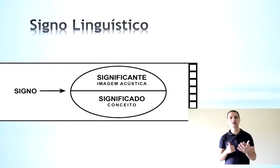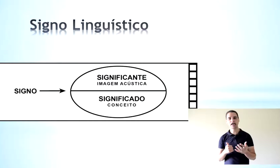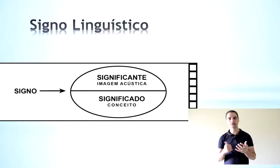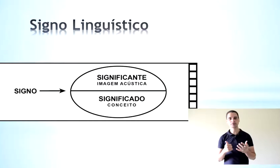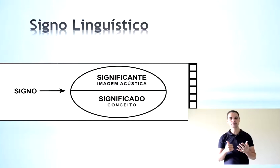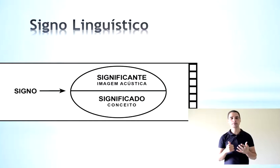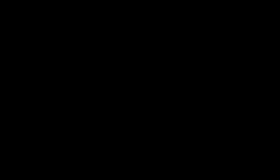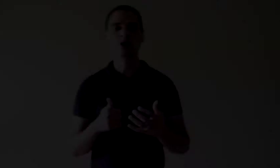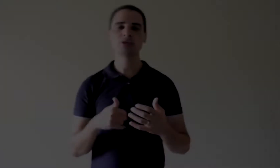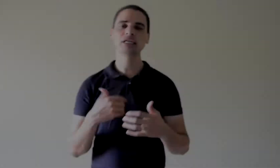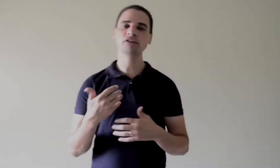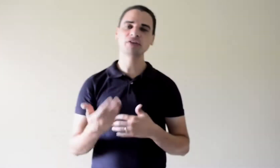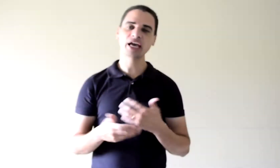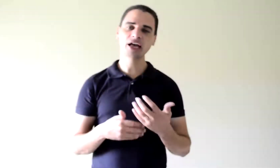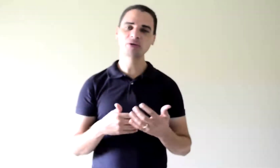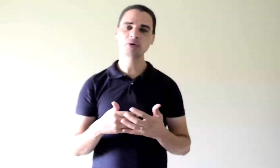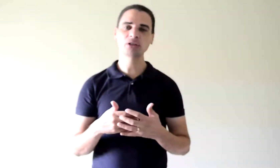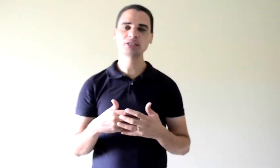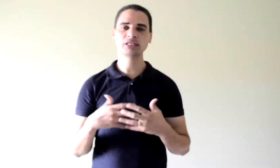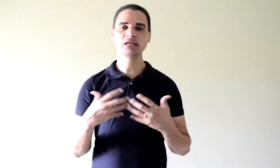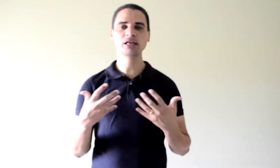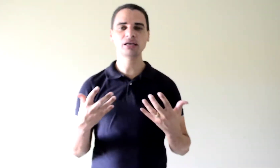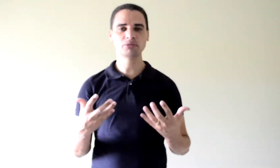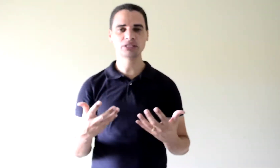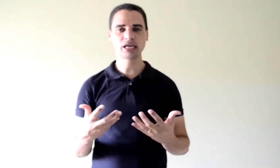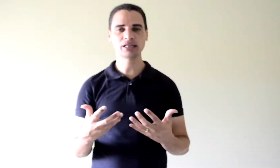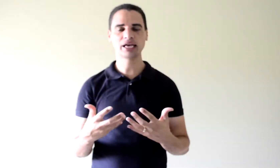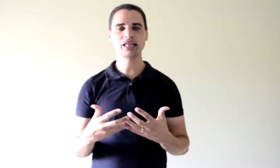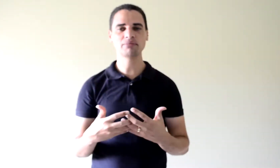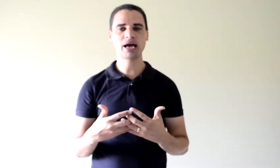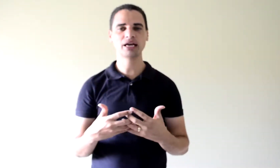significado. O significado é o que nós entendemos, né,